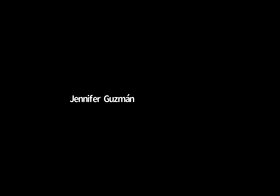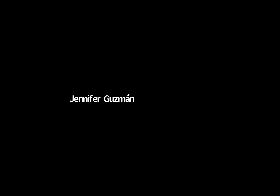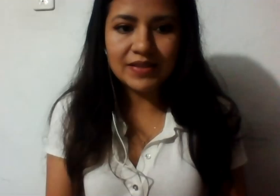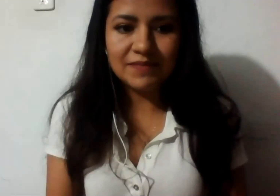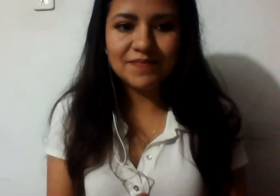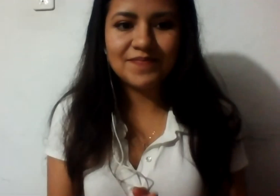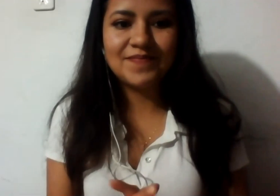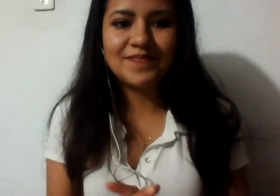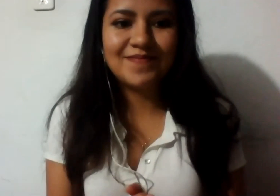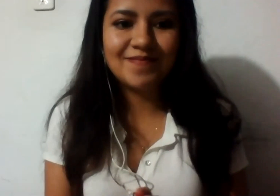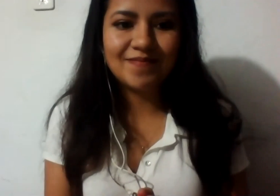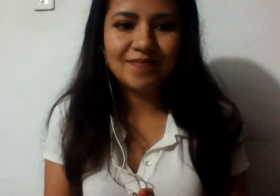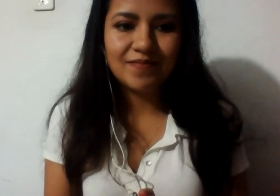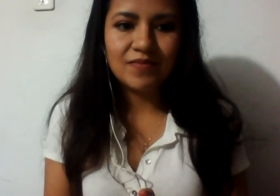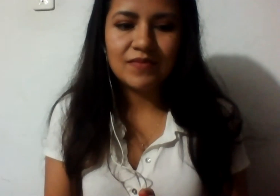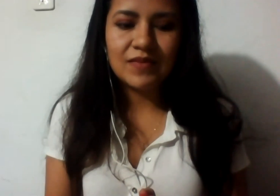Así.